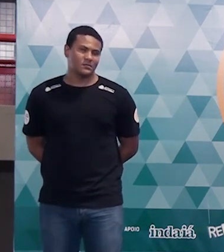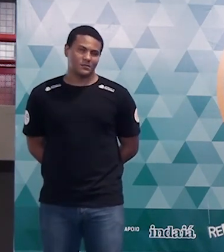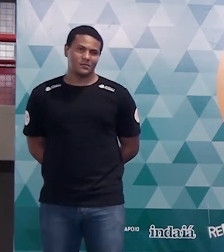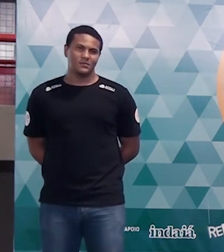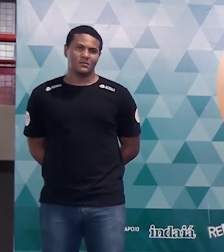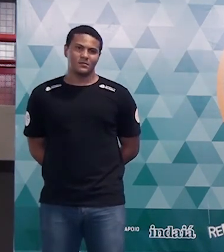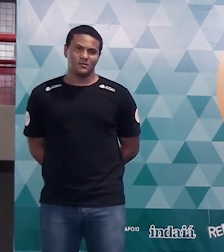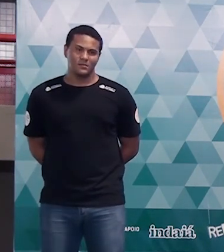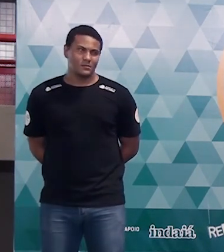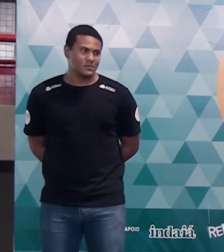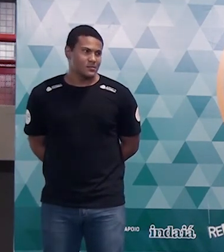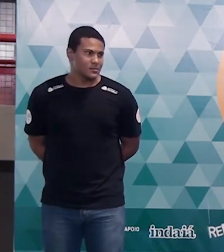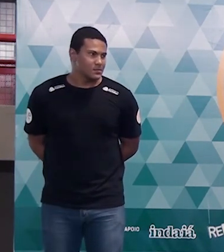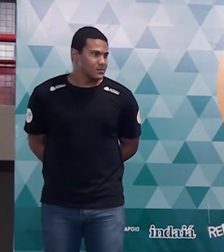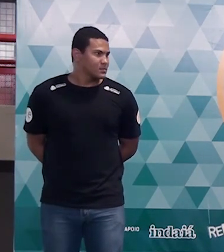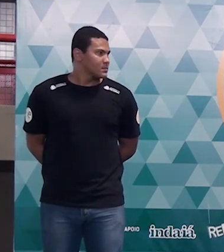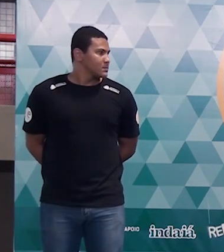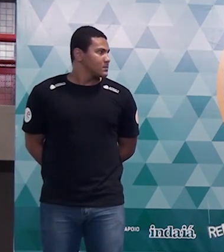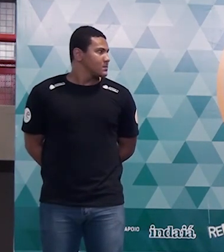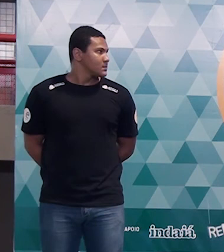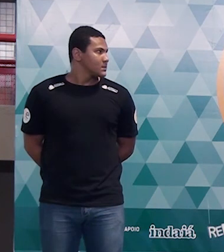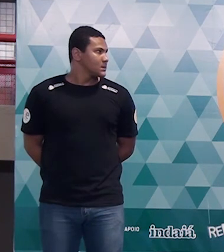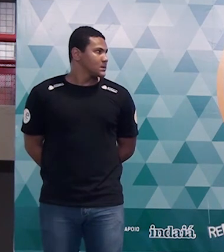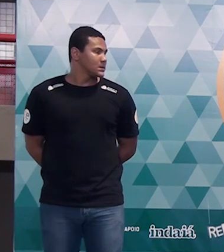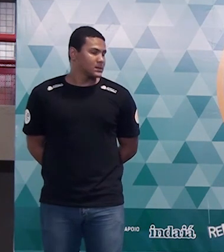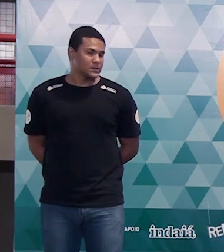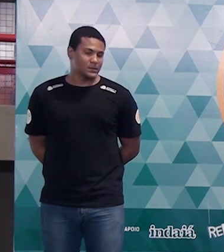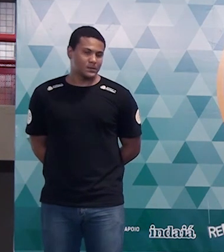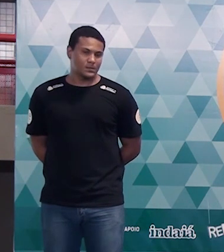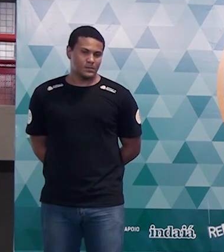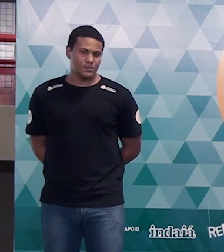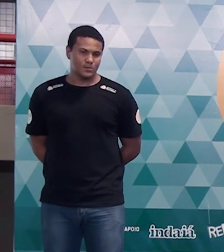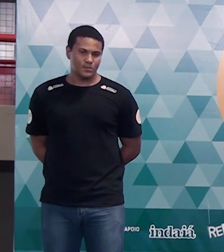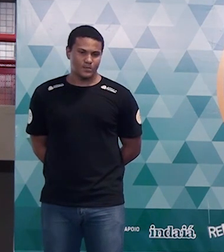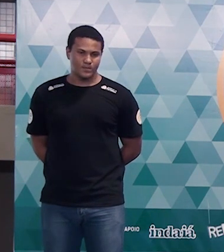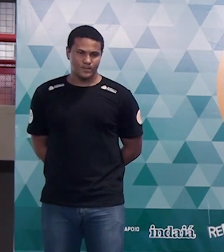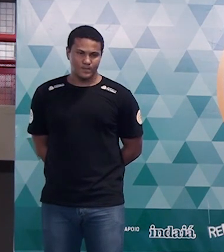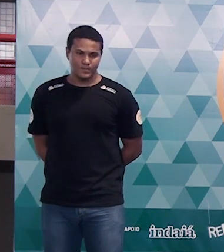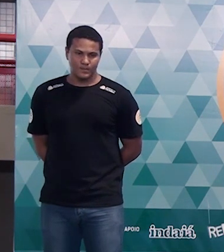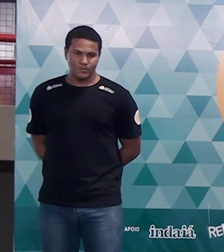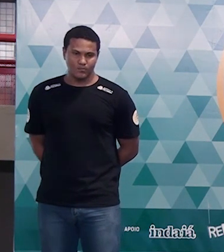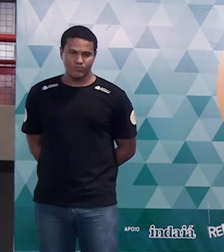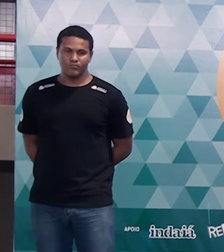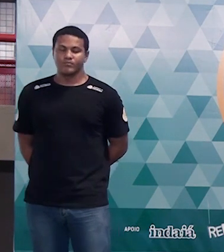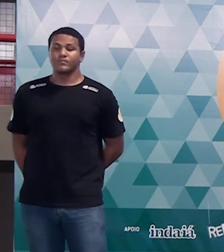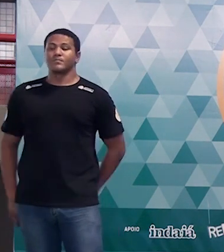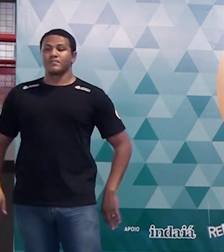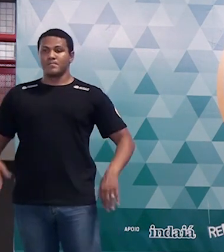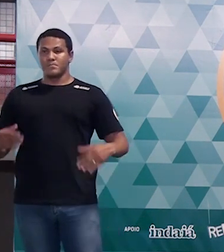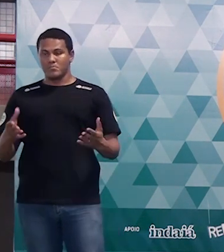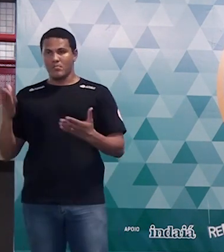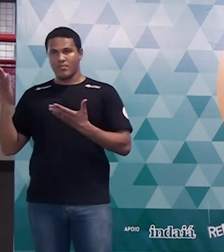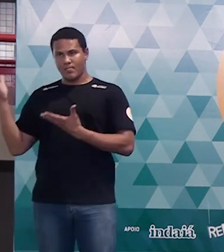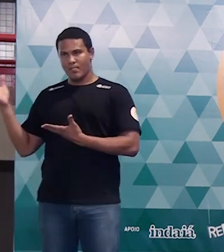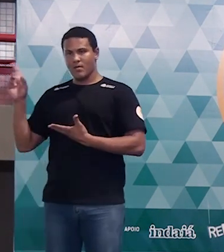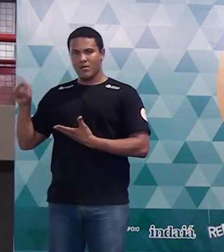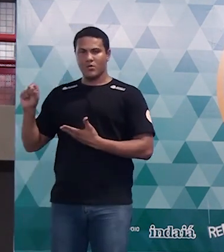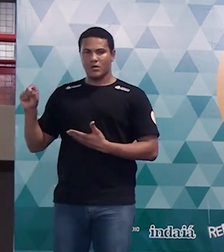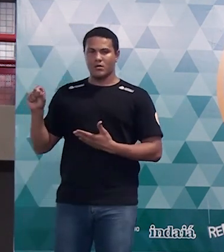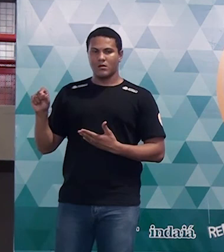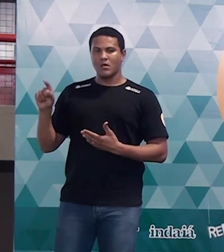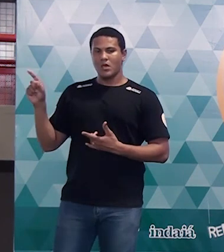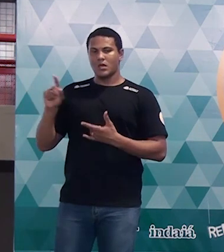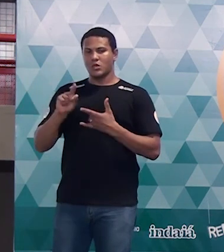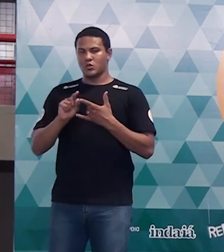Já tem linguagens e código para vocês ainda. Bora ver aqui. Bom, isso aqui, meus amores, é um canal que eu tenho